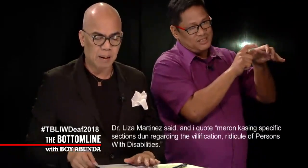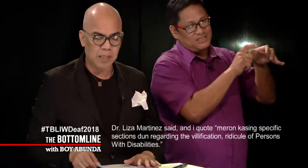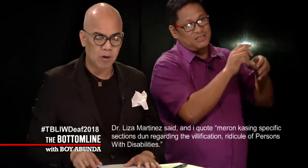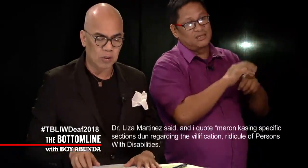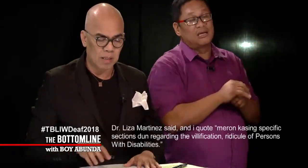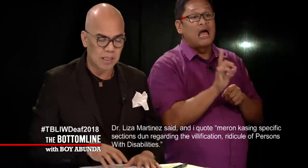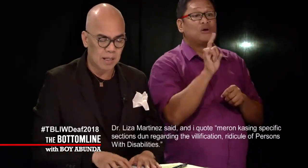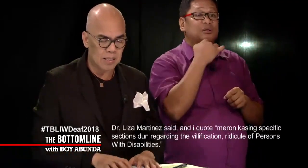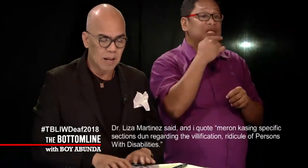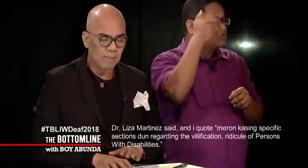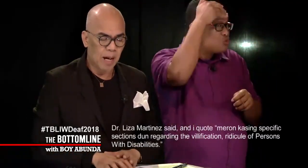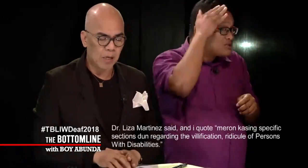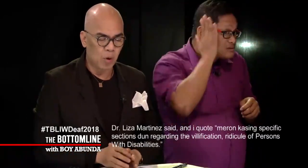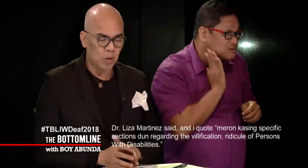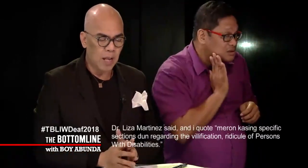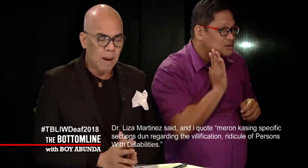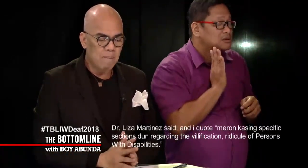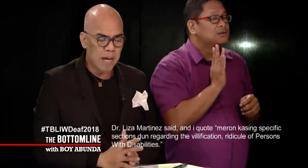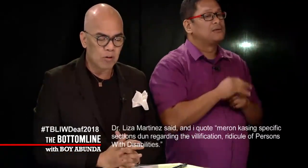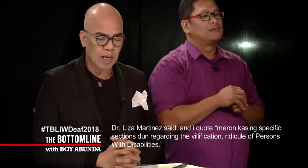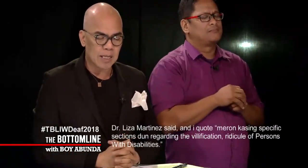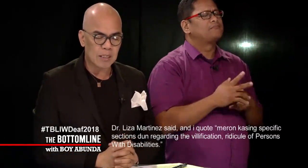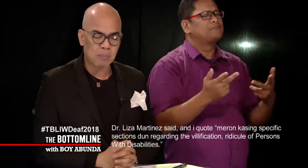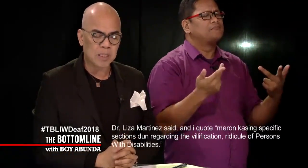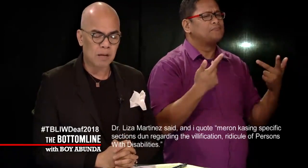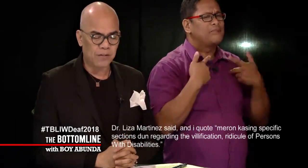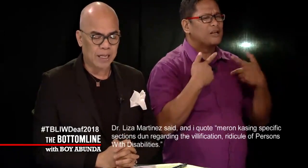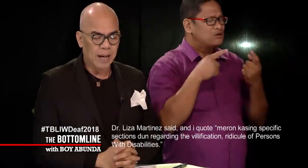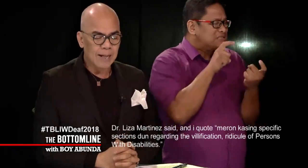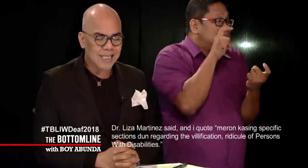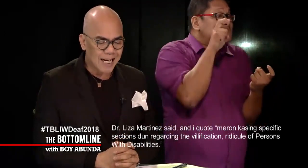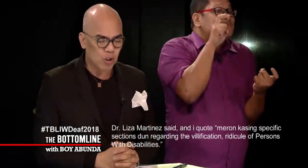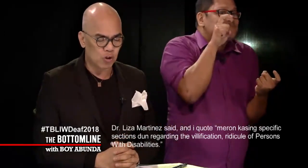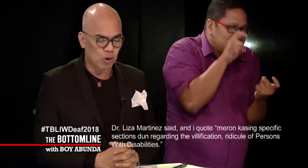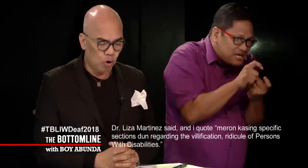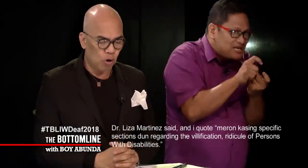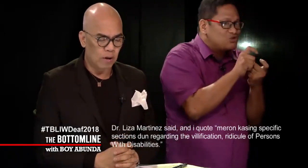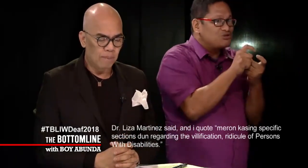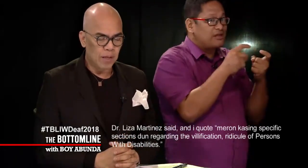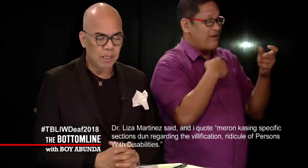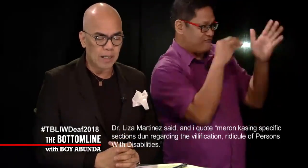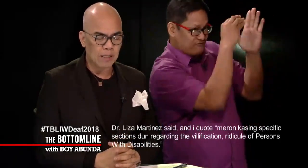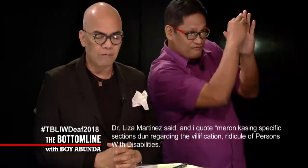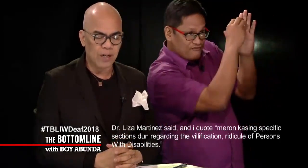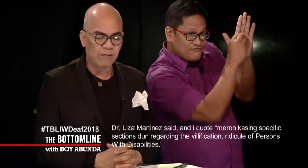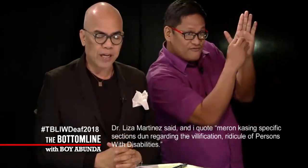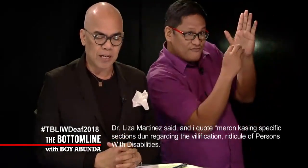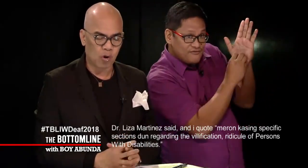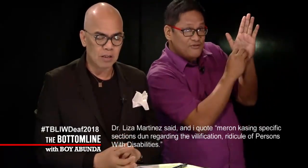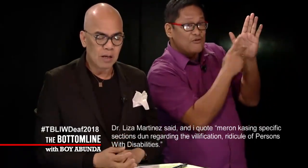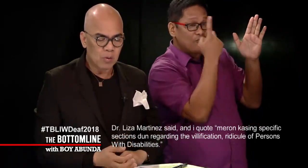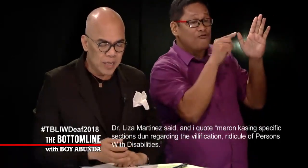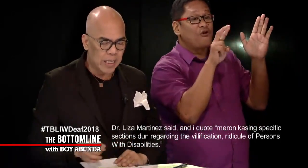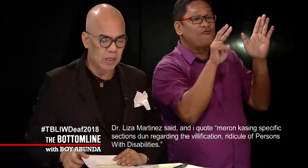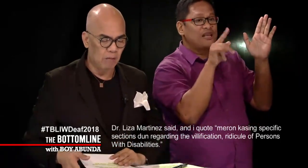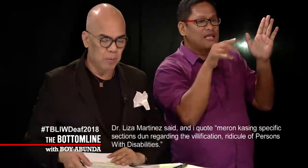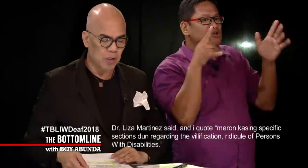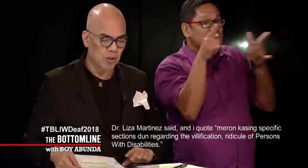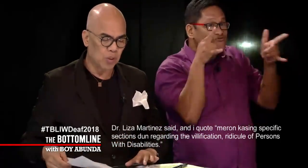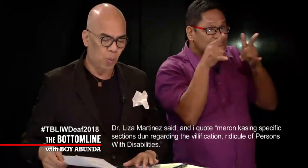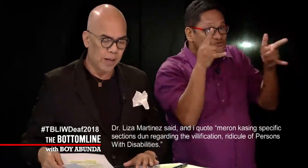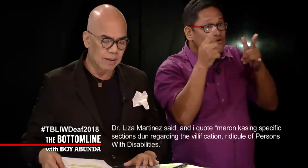Disabilities. Sabi ni Dr. Martinez, and I quote, meron kasing specific sections doon regarding the vilification, ridicule